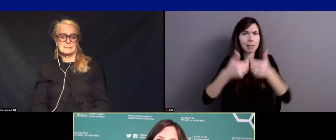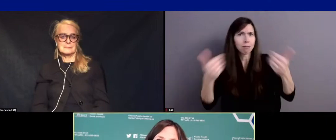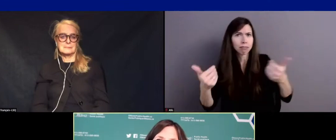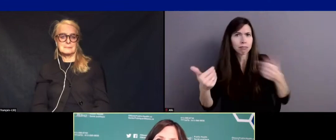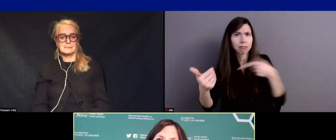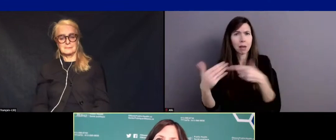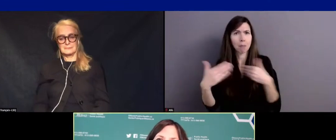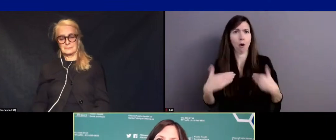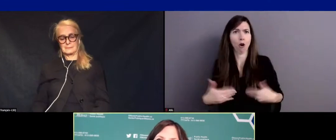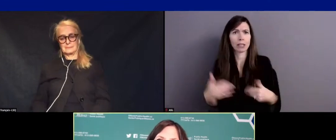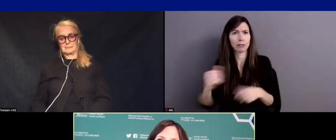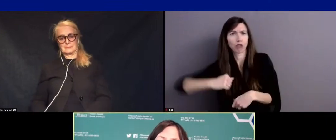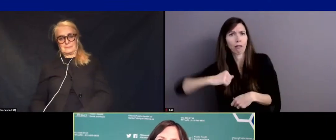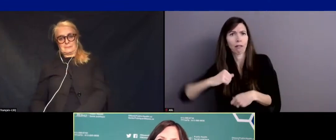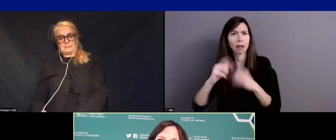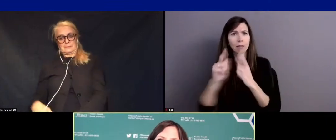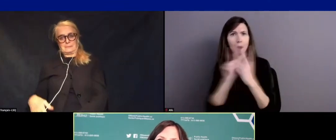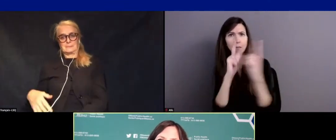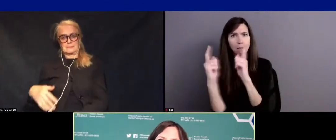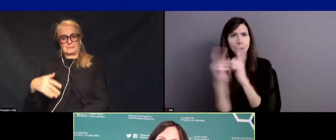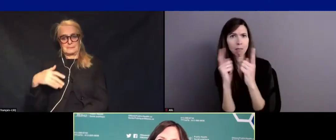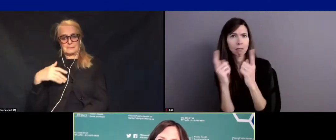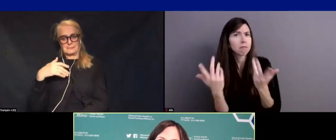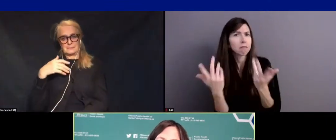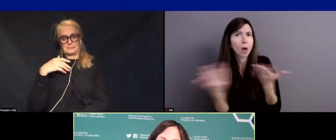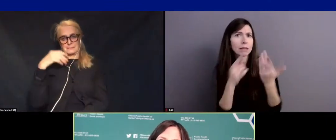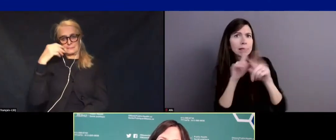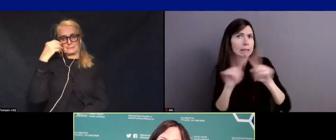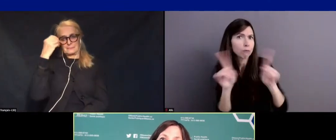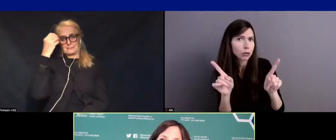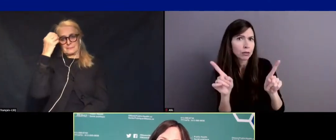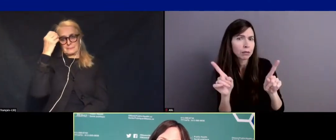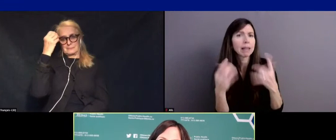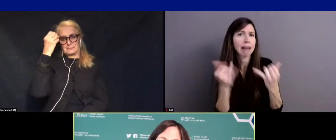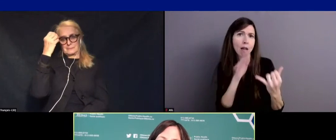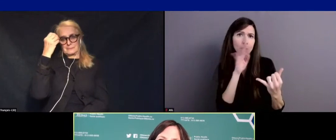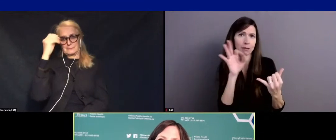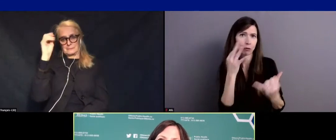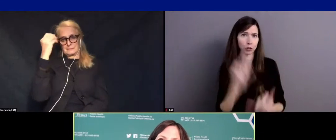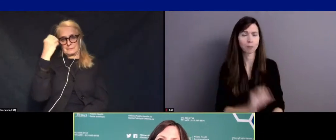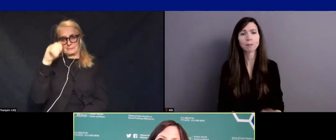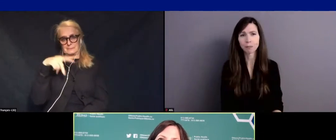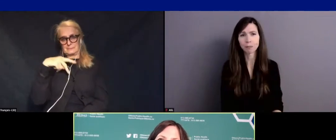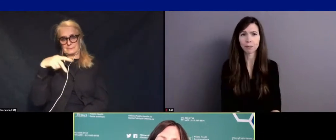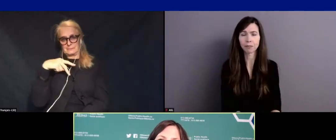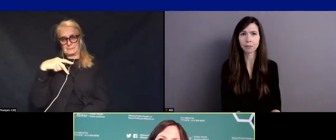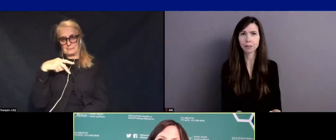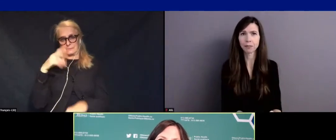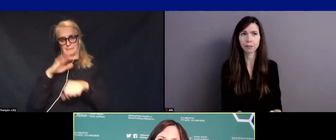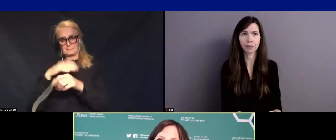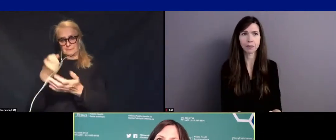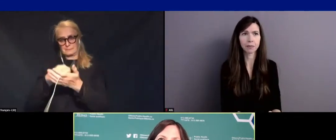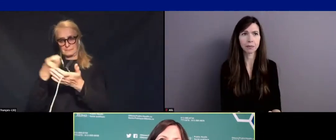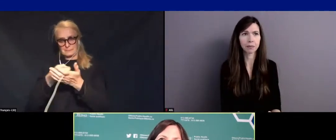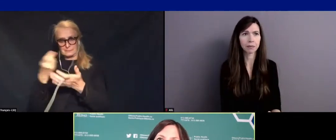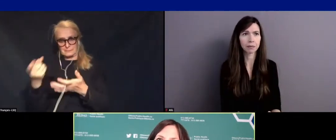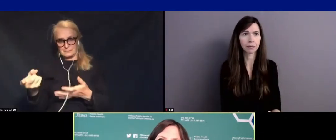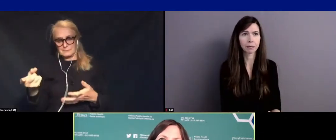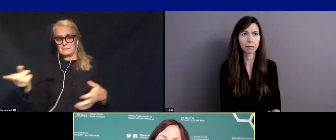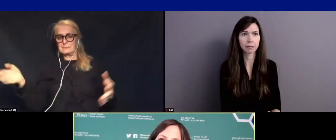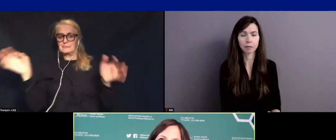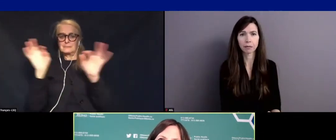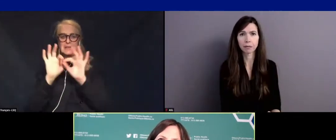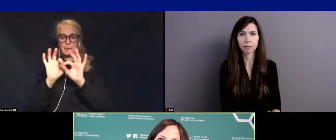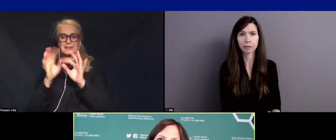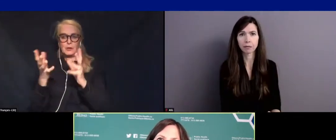Mon avis concernant le sport hockey est de faire les activités où il